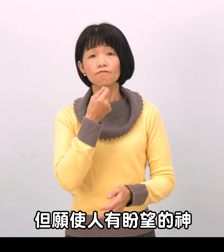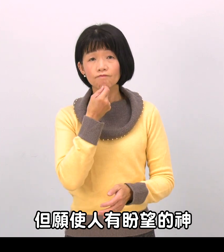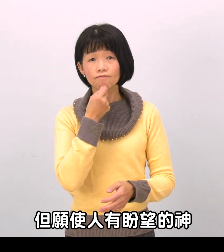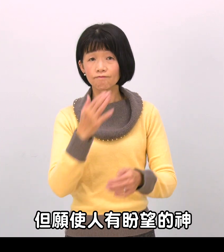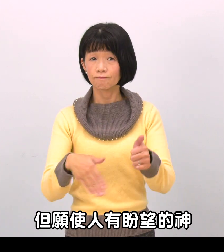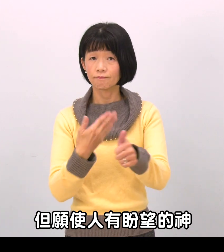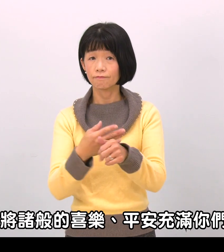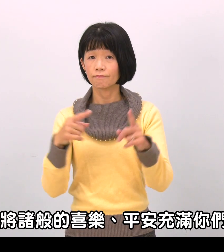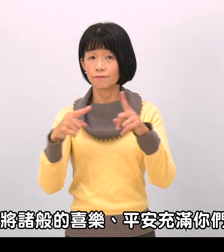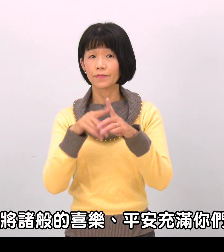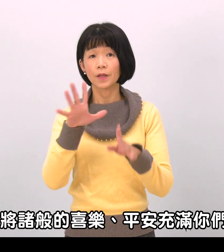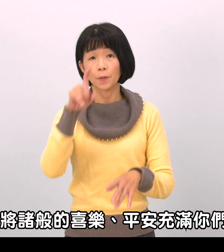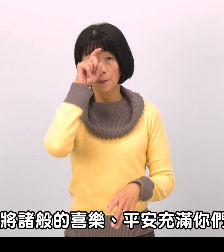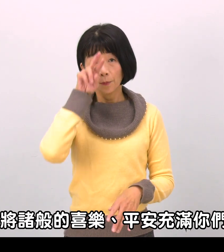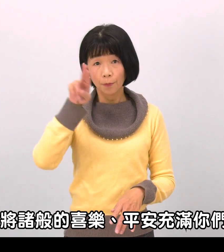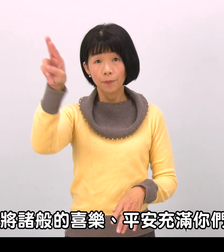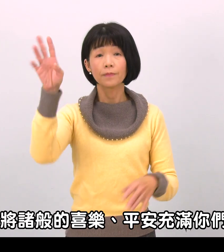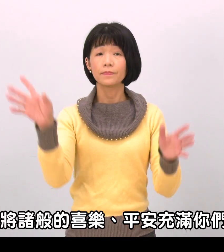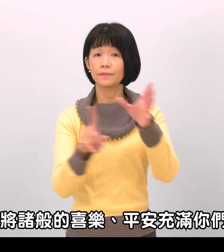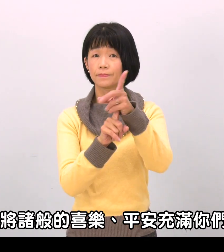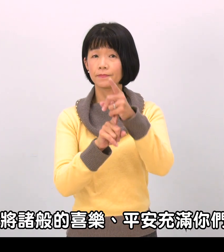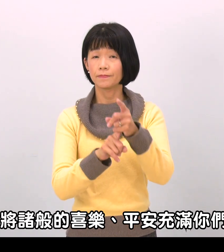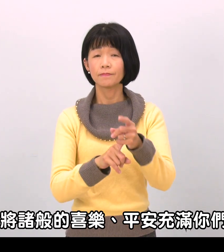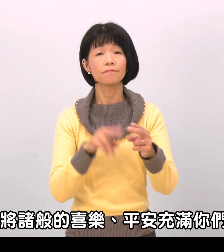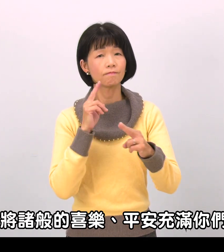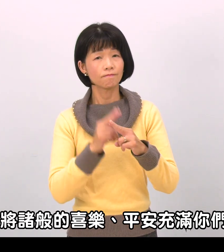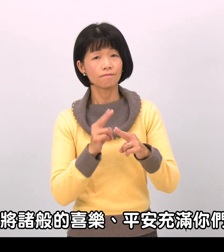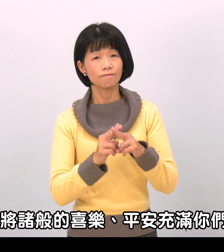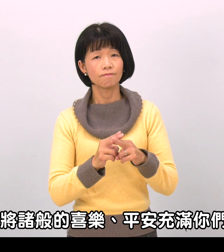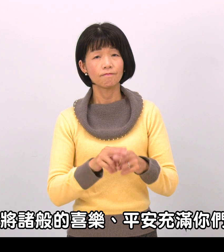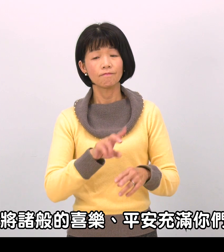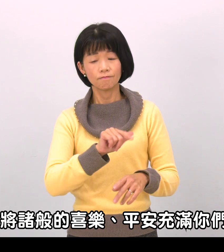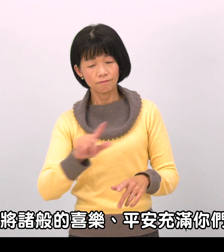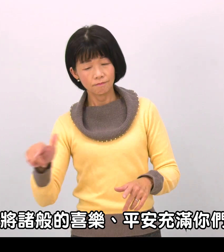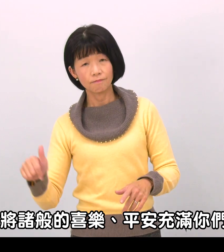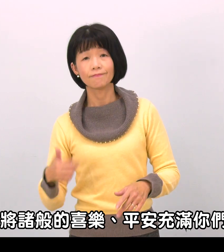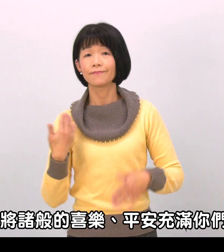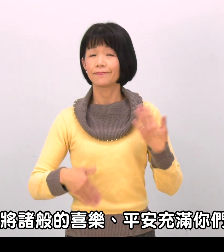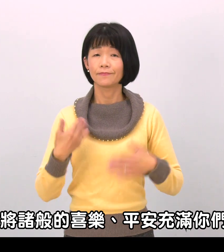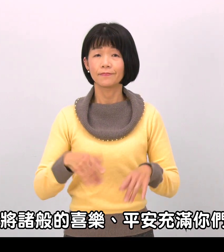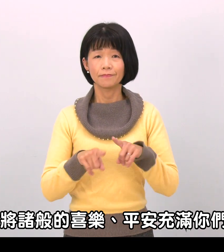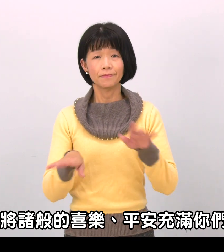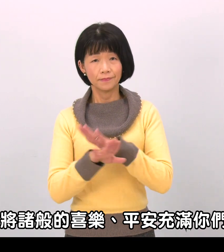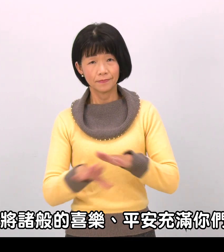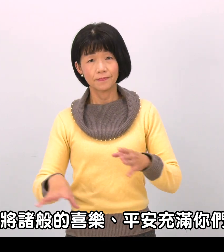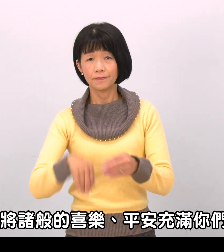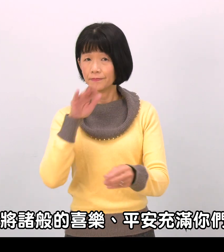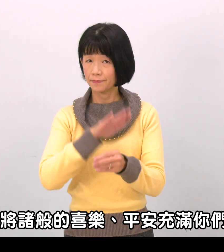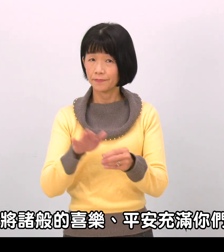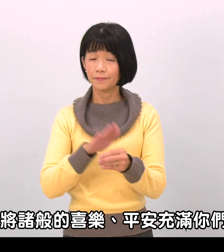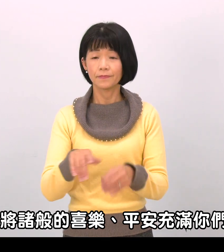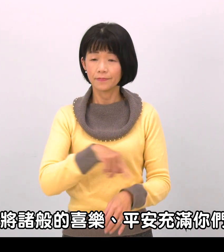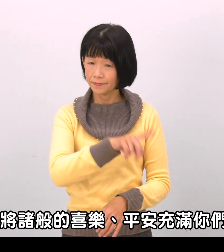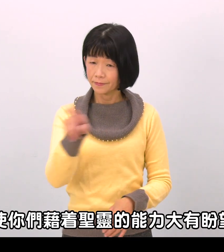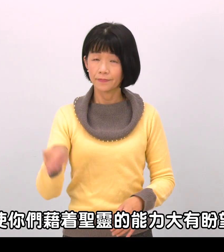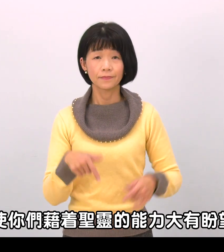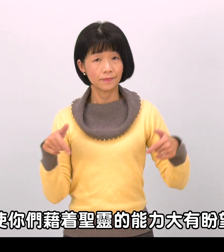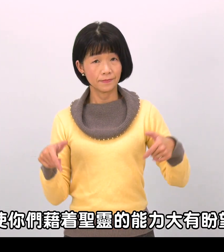神因信将主般的喜乐平安充满你们的心，使你们